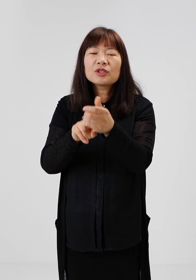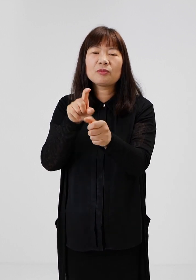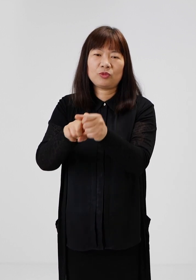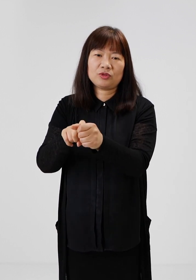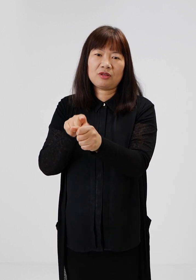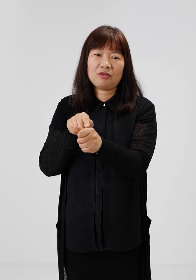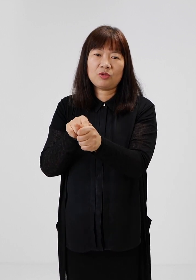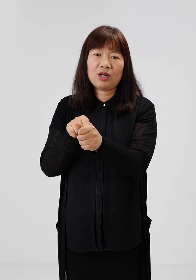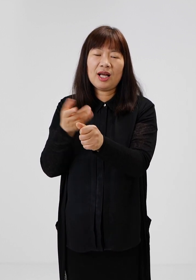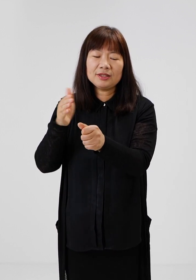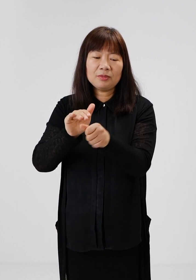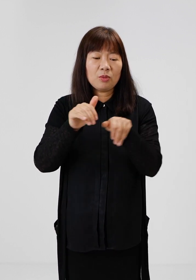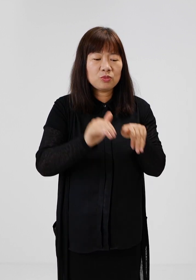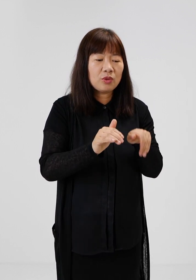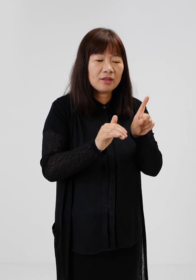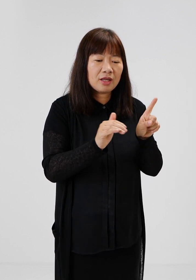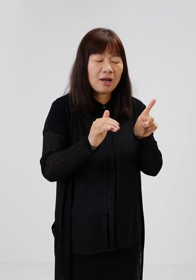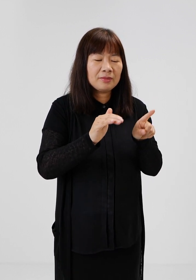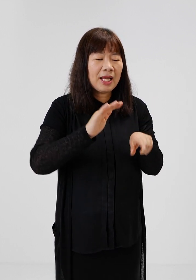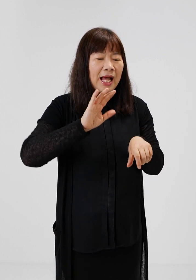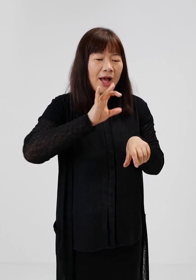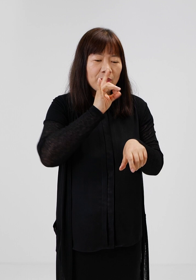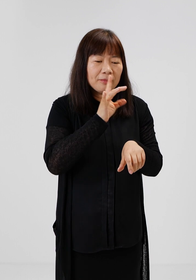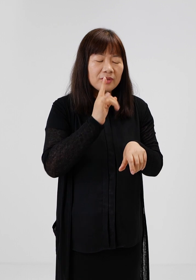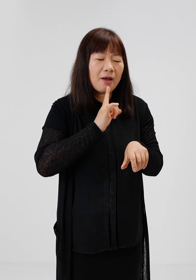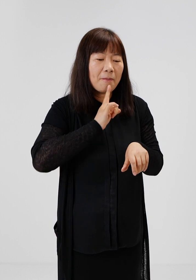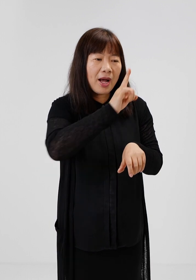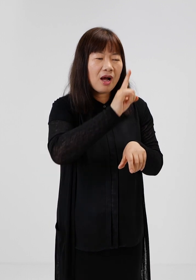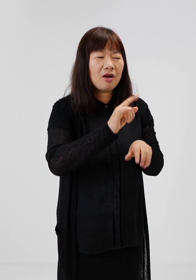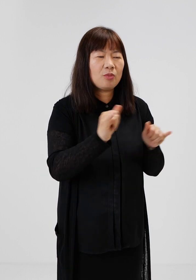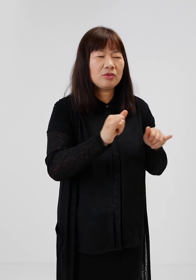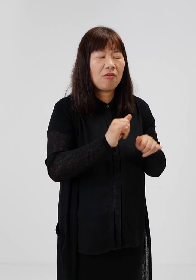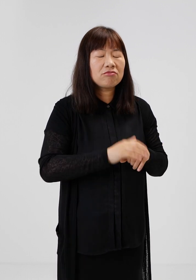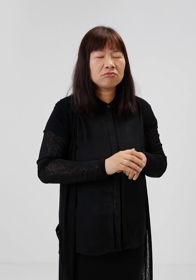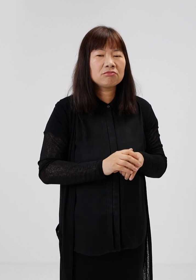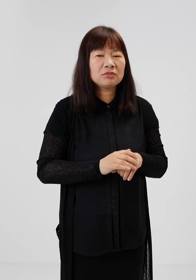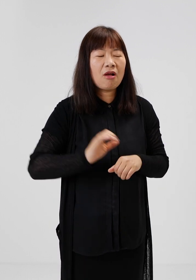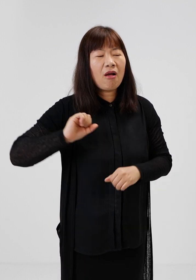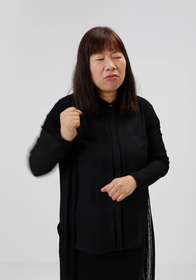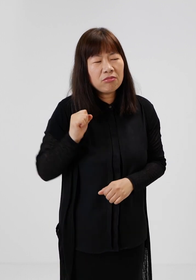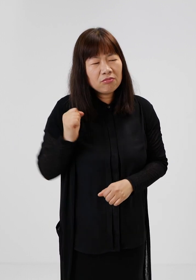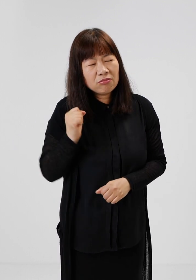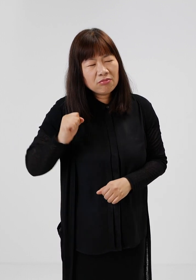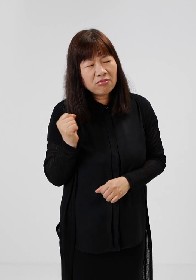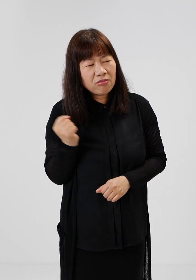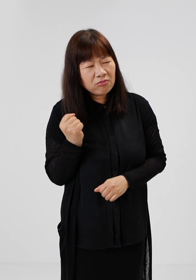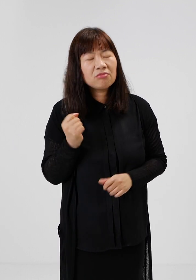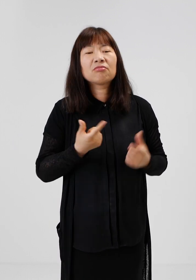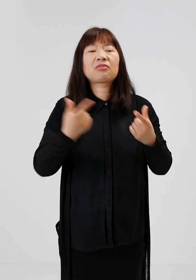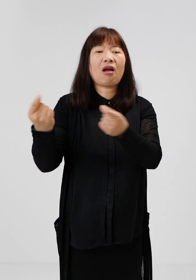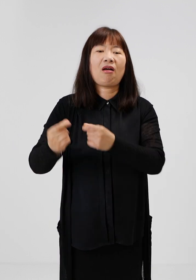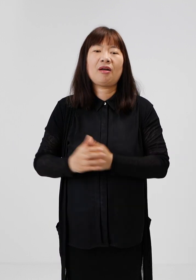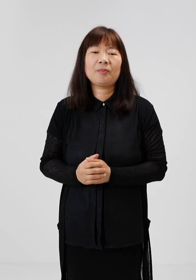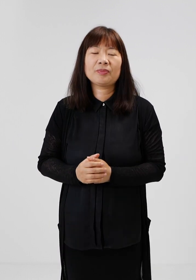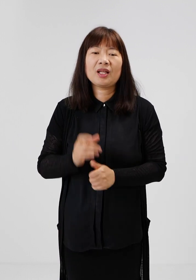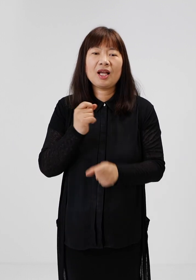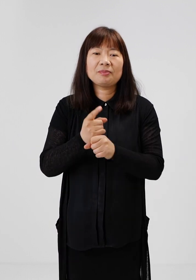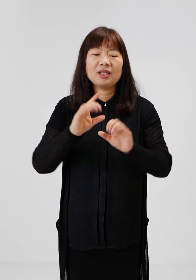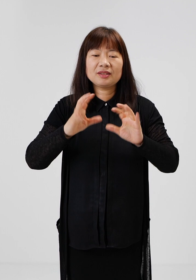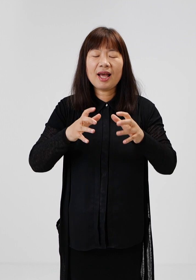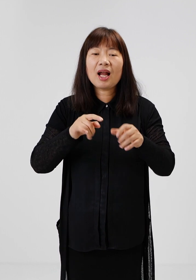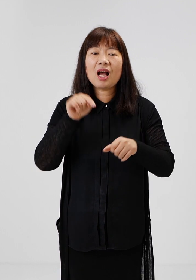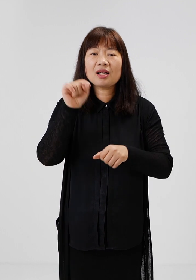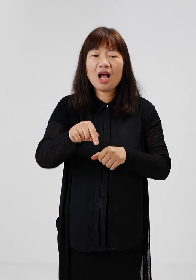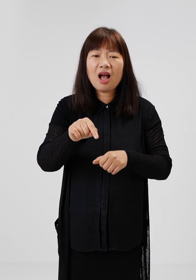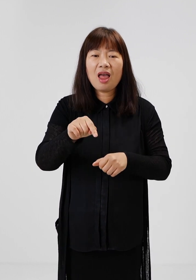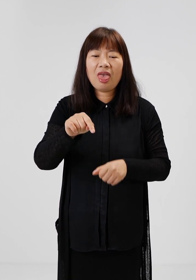하나가 말을 못해요. 그냥 들렁들렁 왔다 갔다 심부름을 해줍니다. 그 이미 나라가 맛이